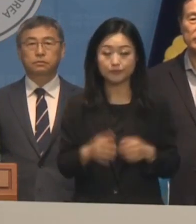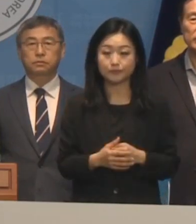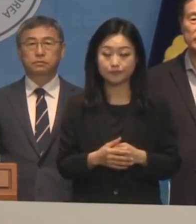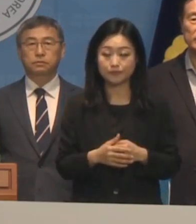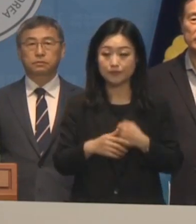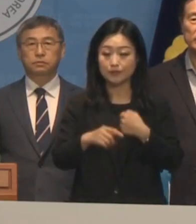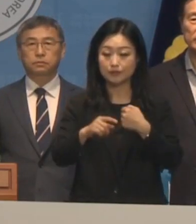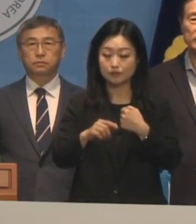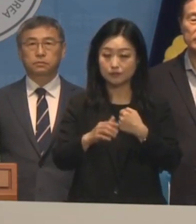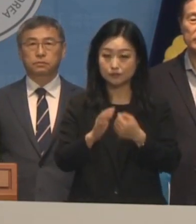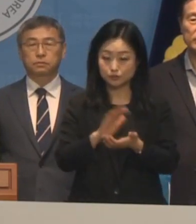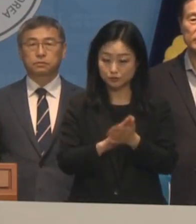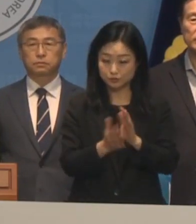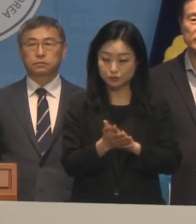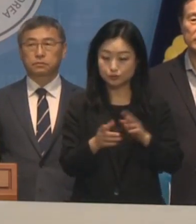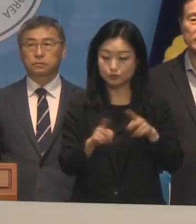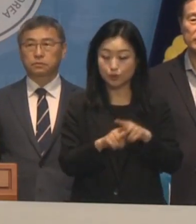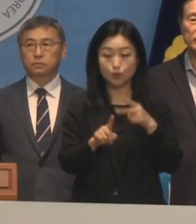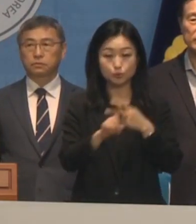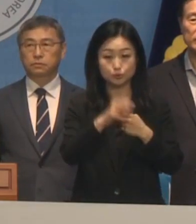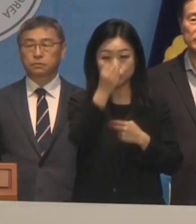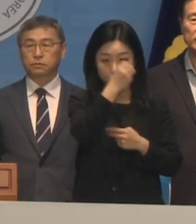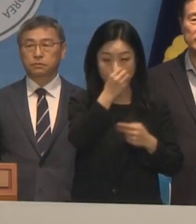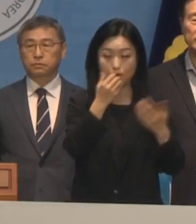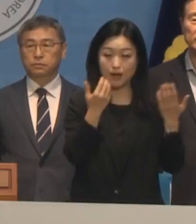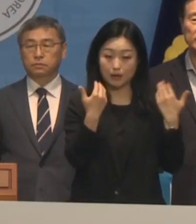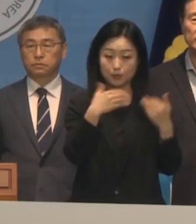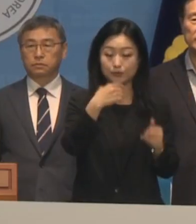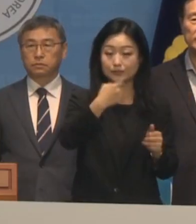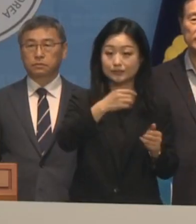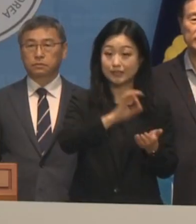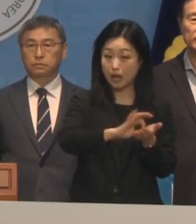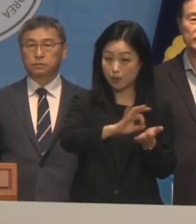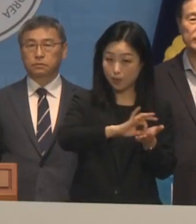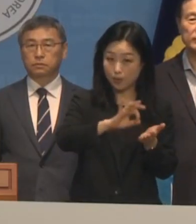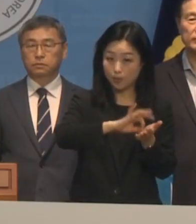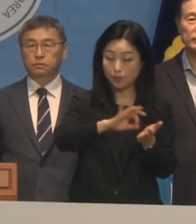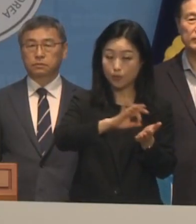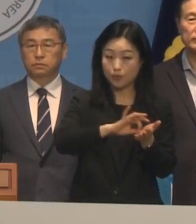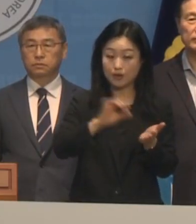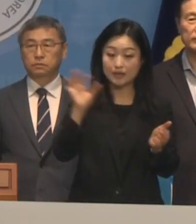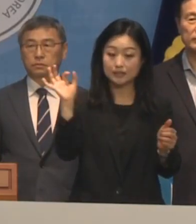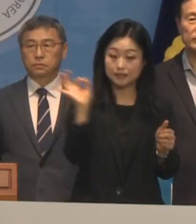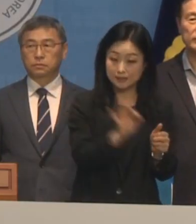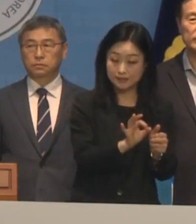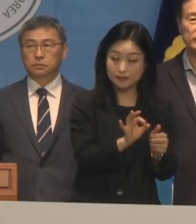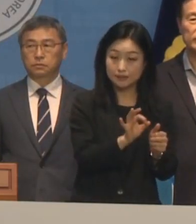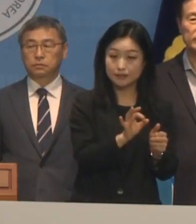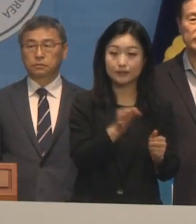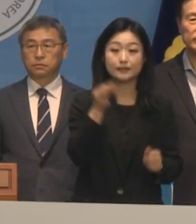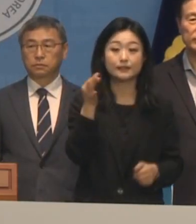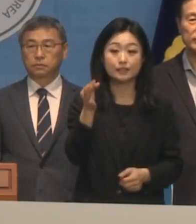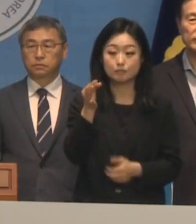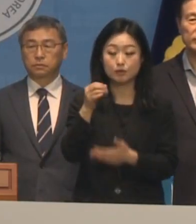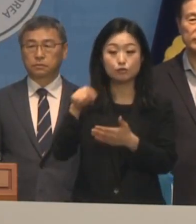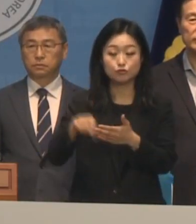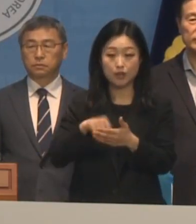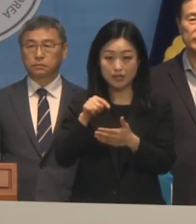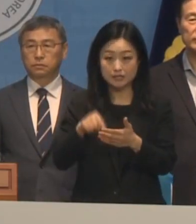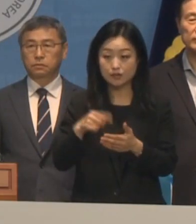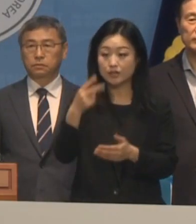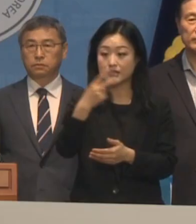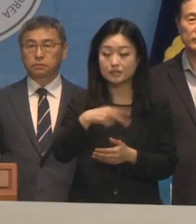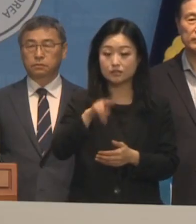시도교육청 전입금 감소를 초래하고 교육 여건 악화로 이어져 학생의